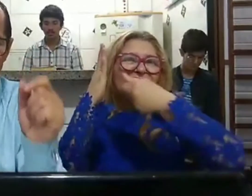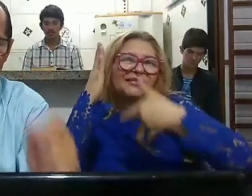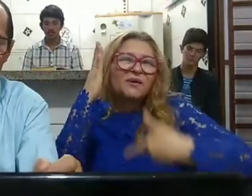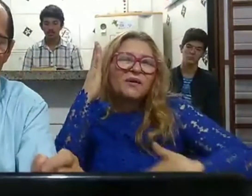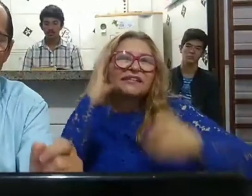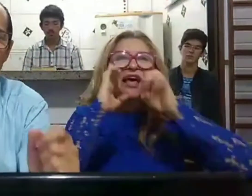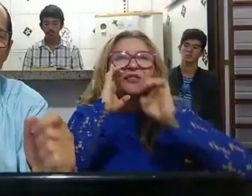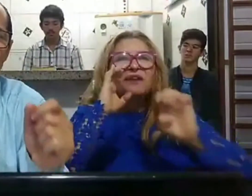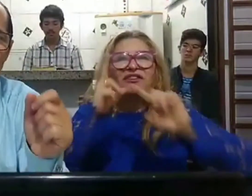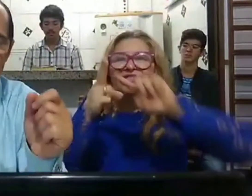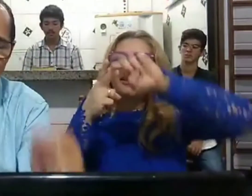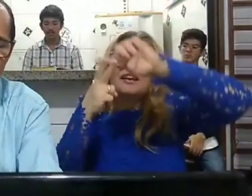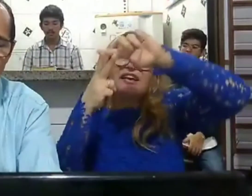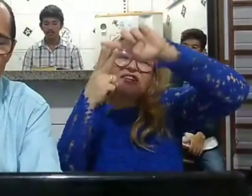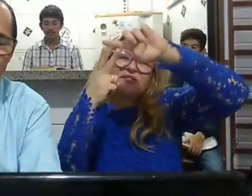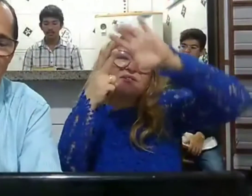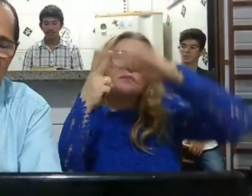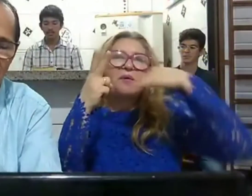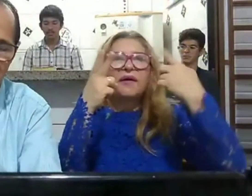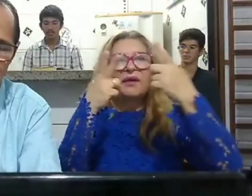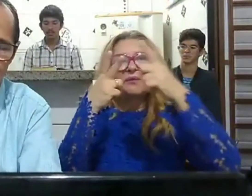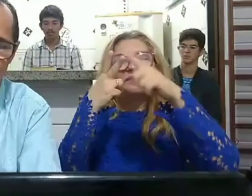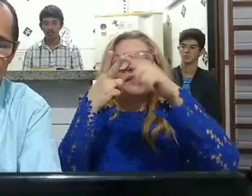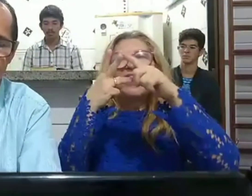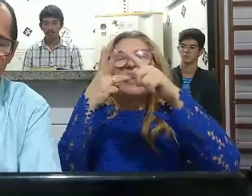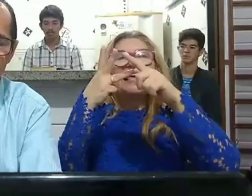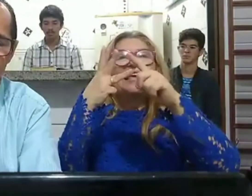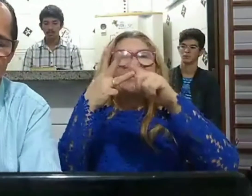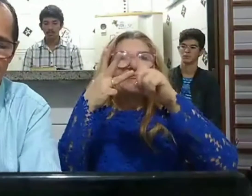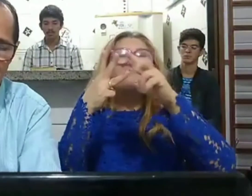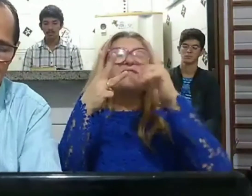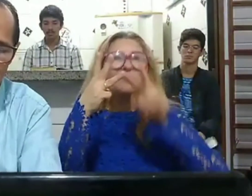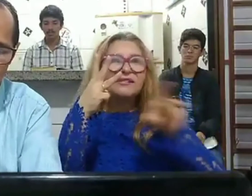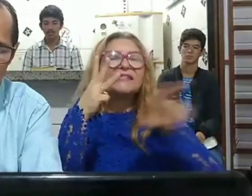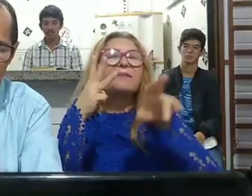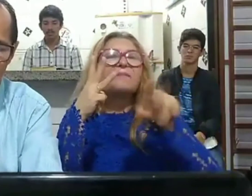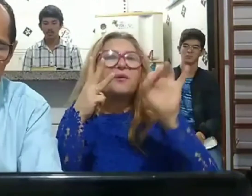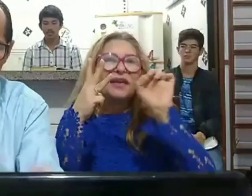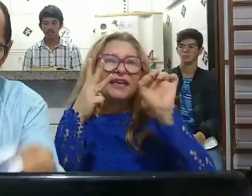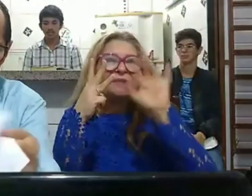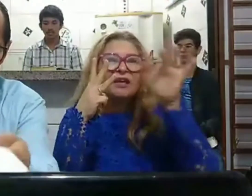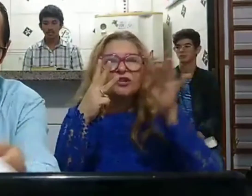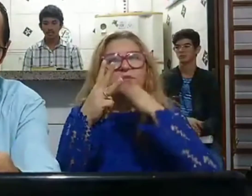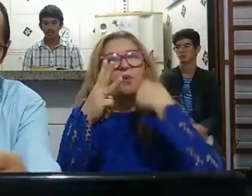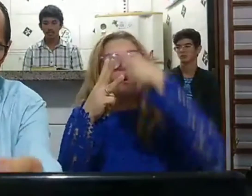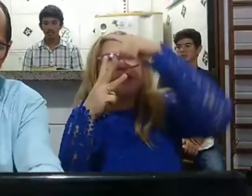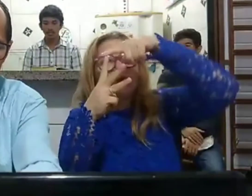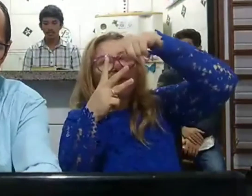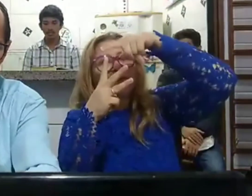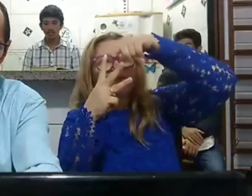Cristo morreu, foi sepultado e ressuscitou. Nós vimos